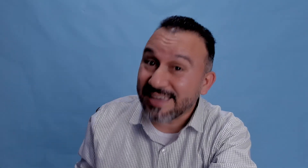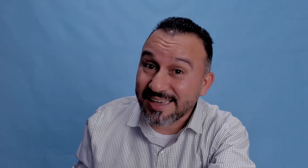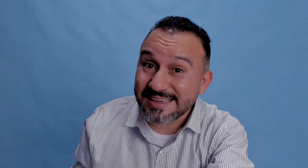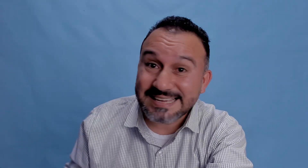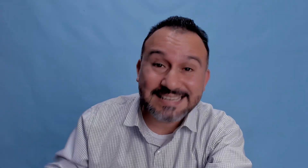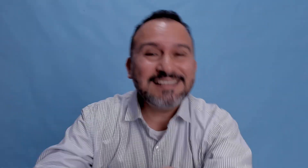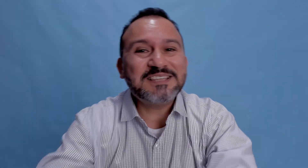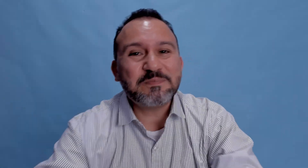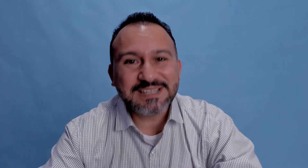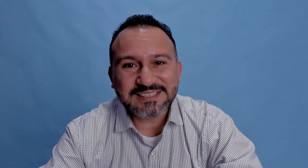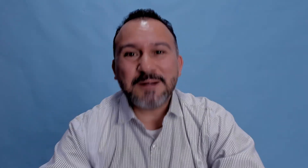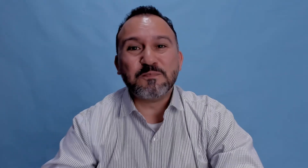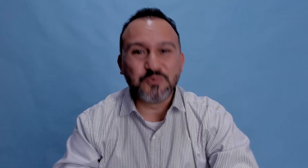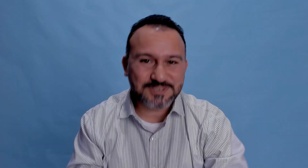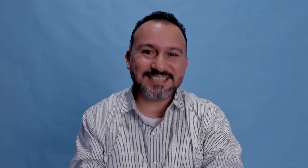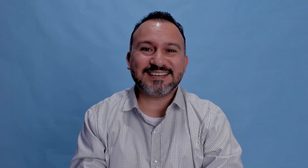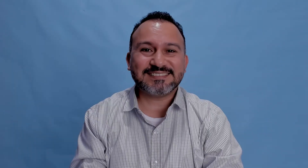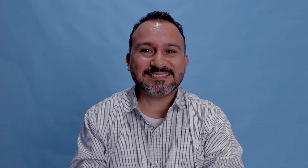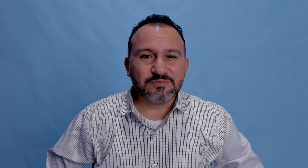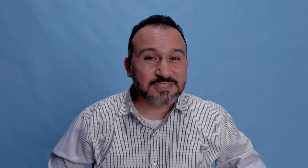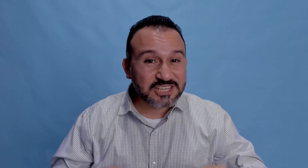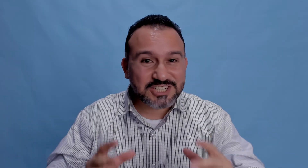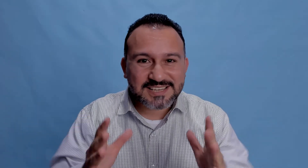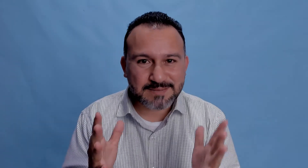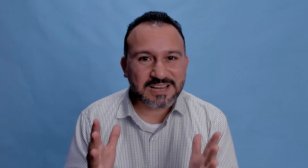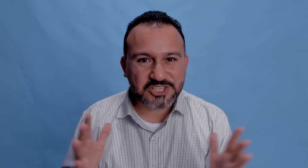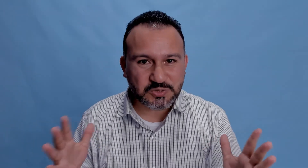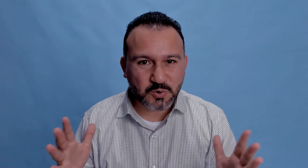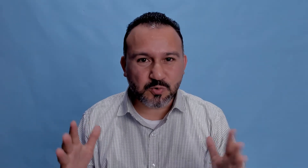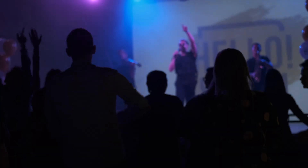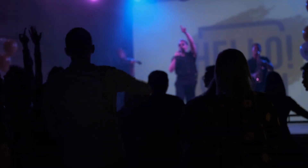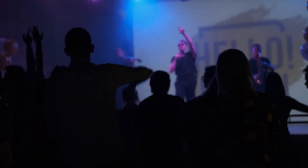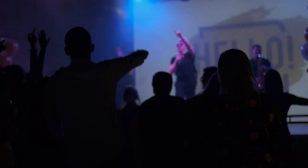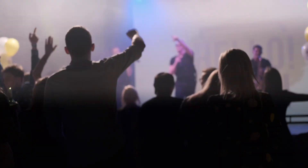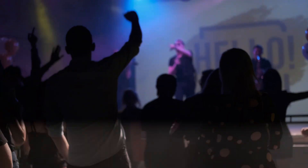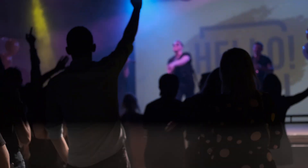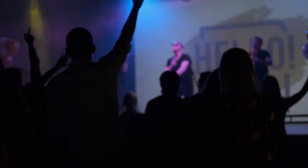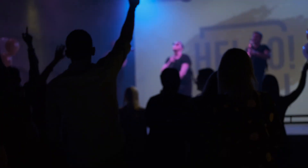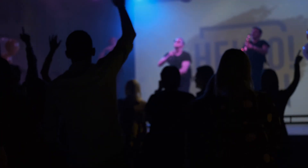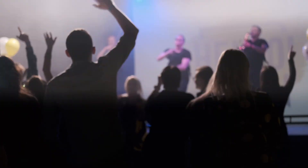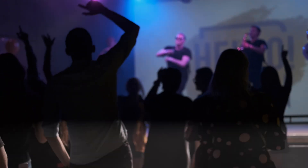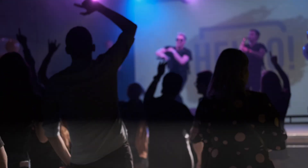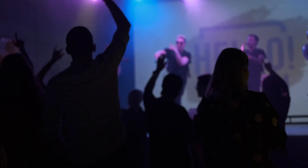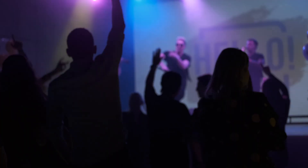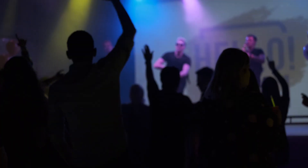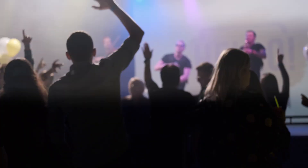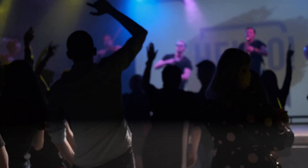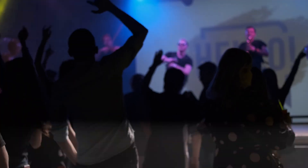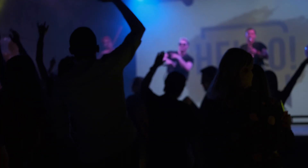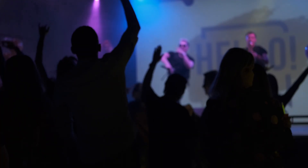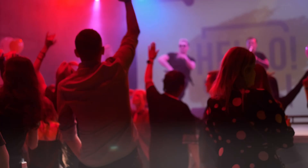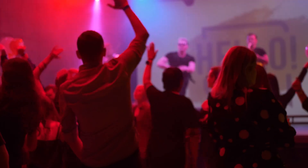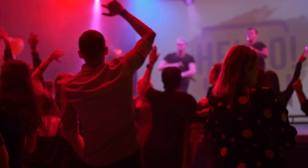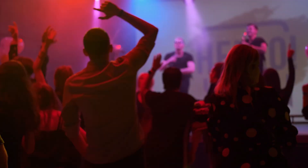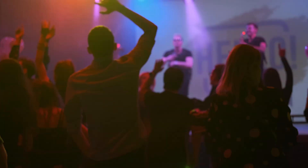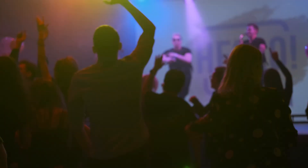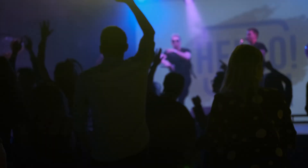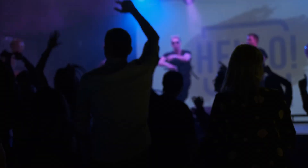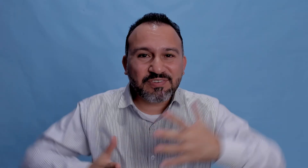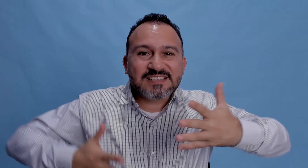é interpretar música. Você já se imaginou num show, ou mesmo gravando um vídeo para a internet, fazendo